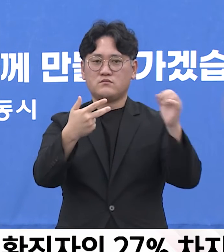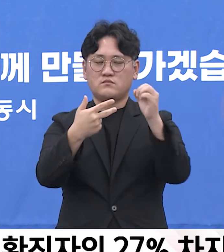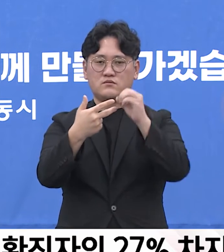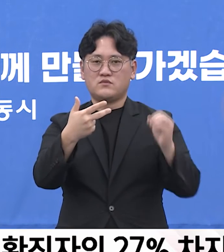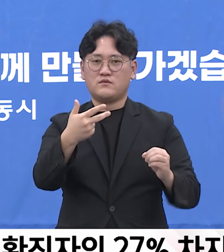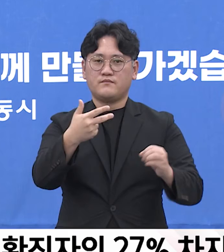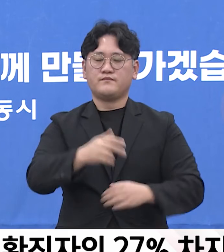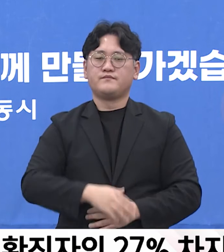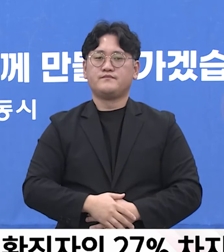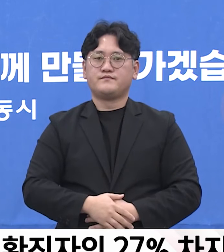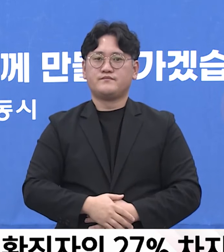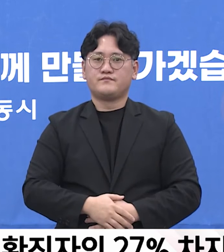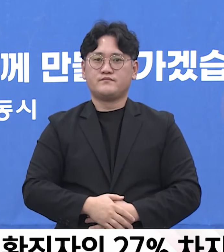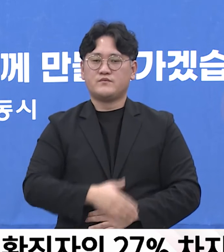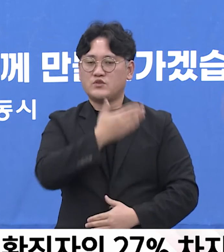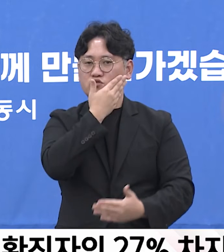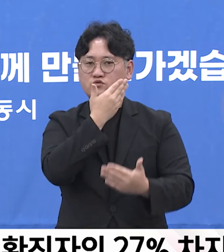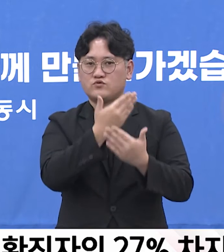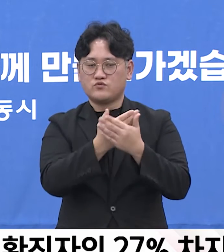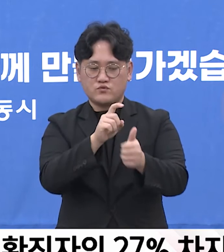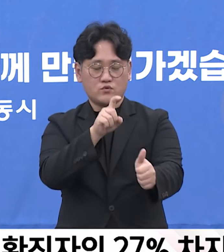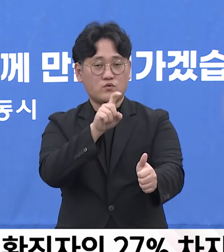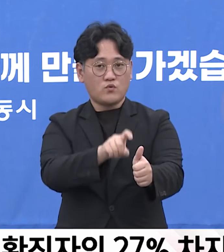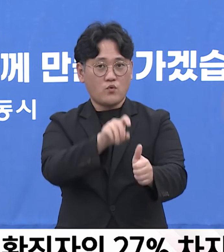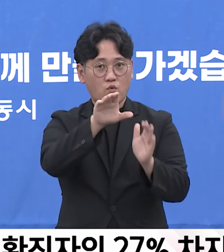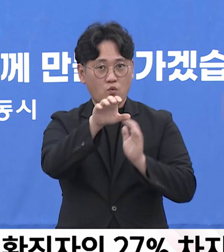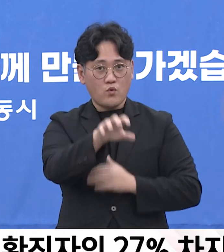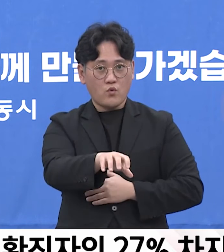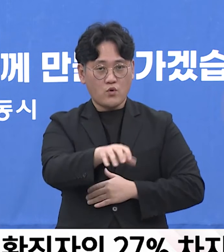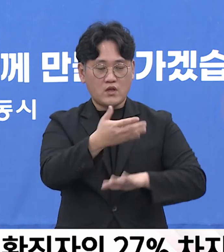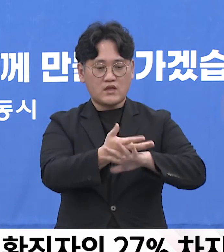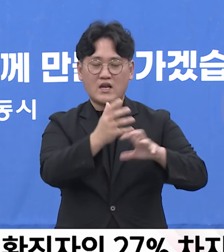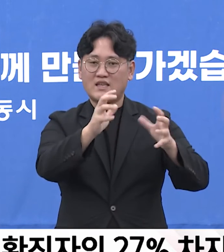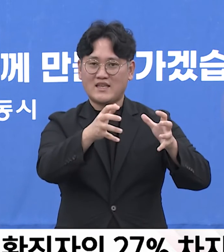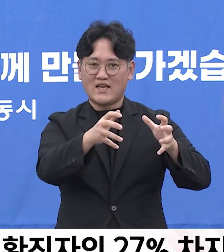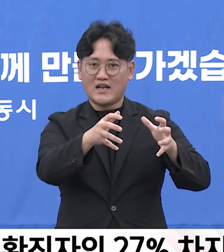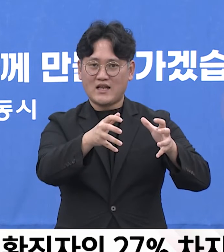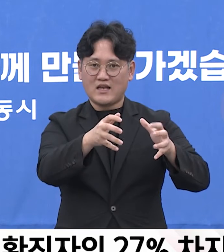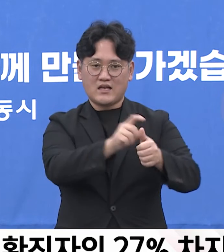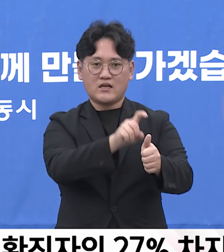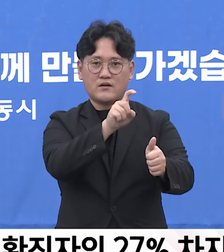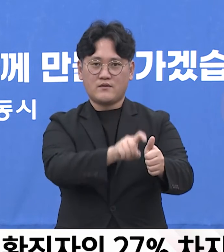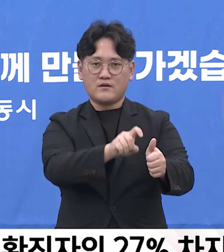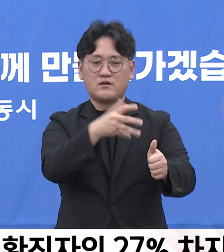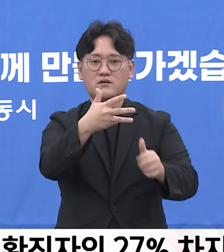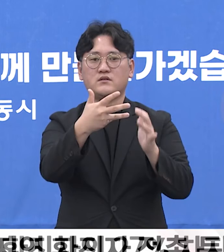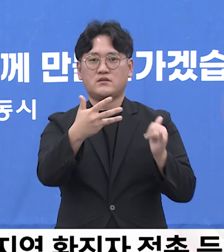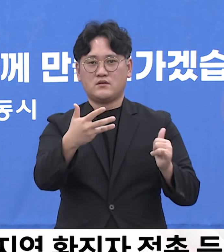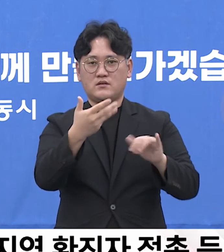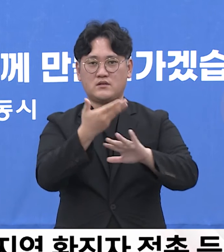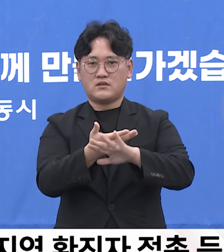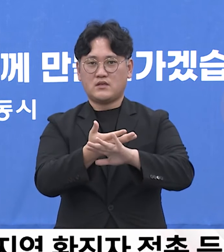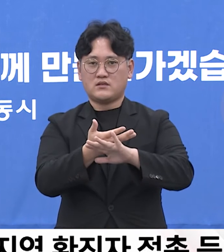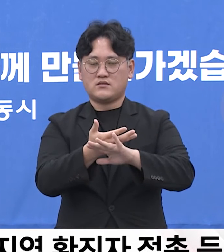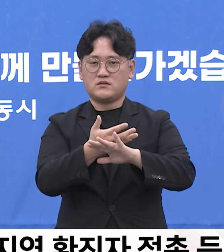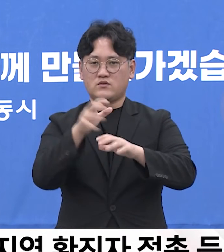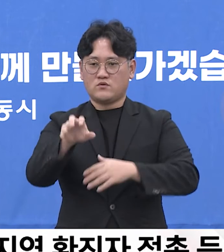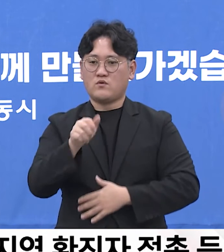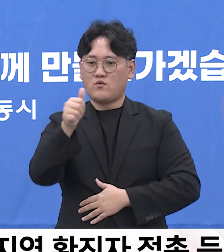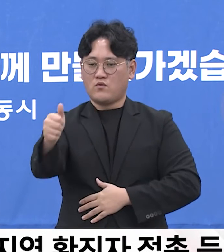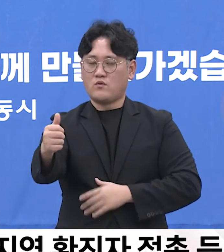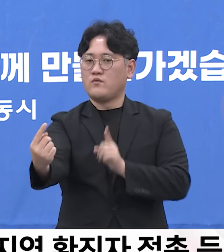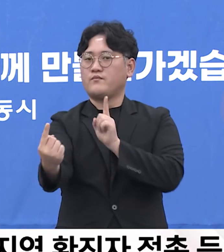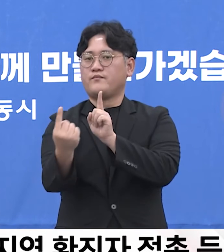차지합니다. 주요 감염 경로로는 외국인 확진자 관련 8명, 타 지역 확진자